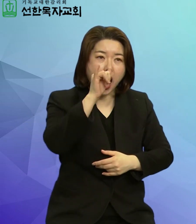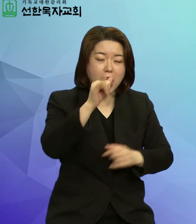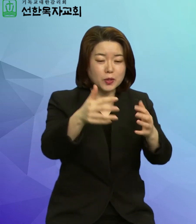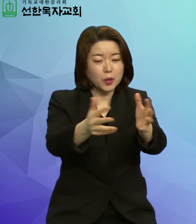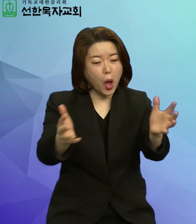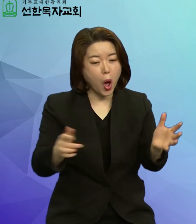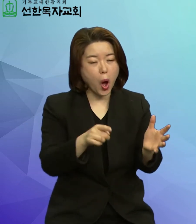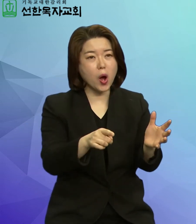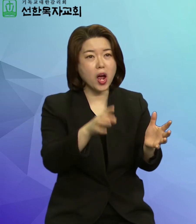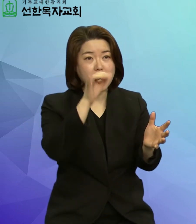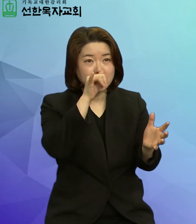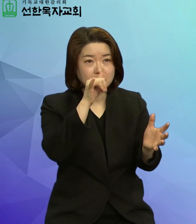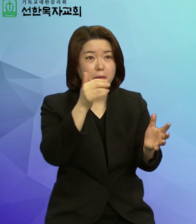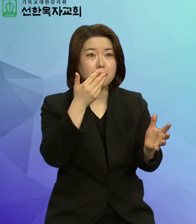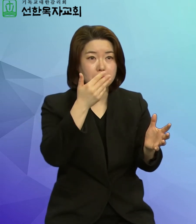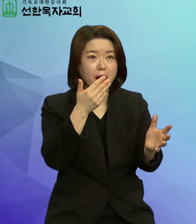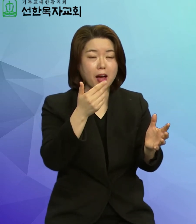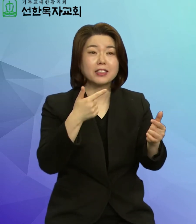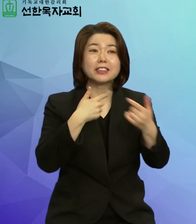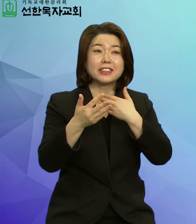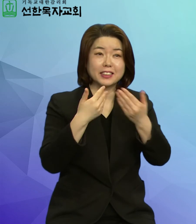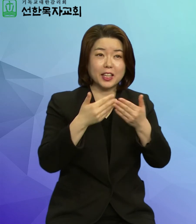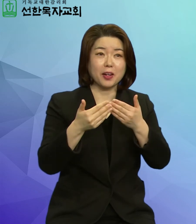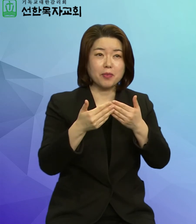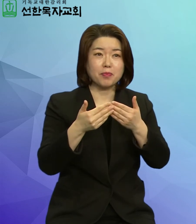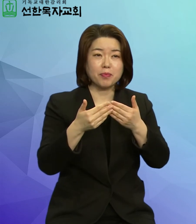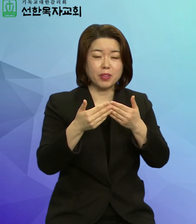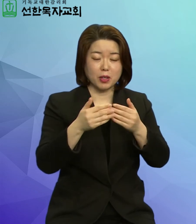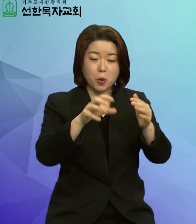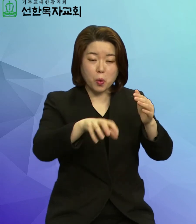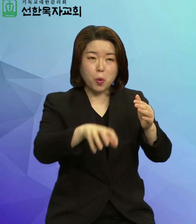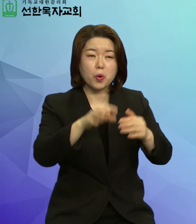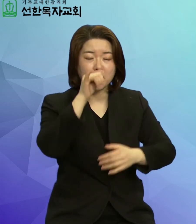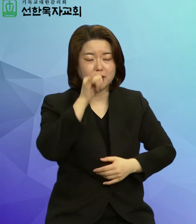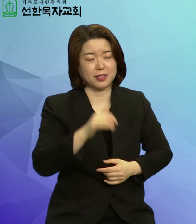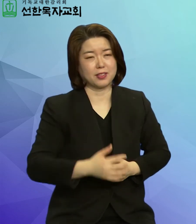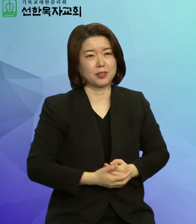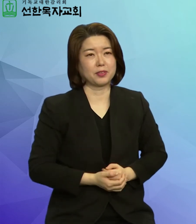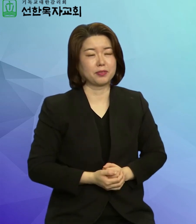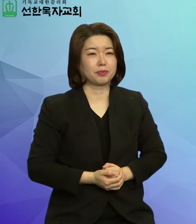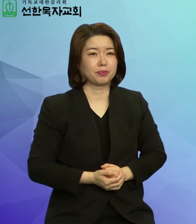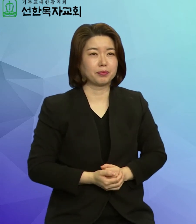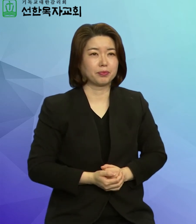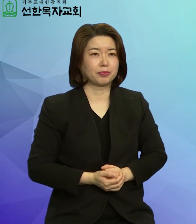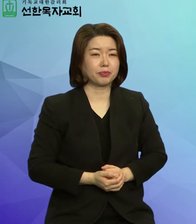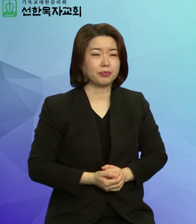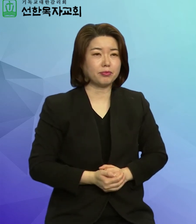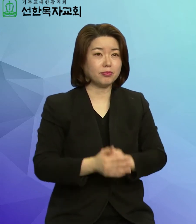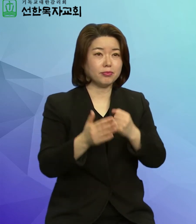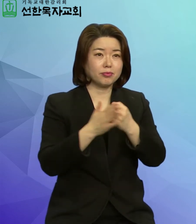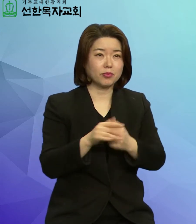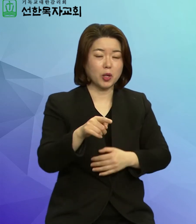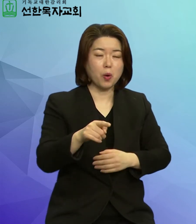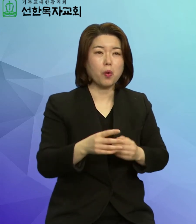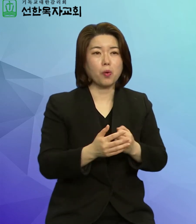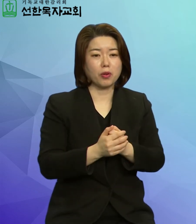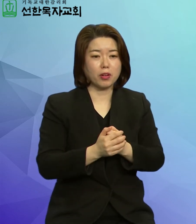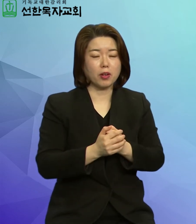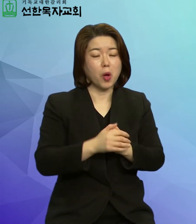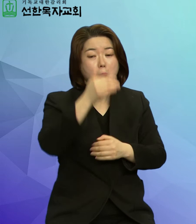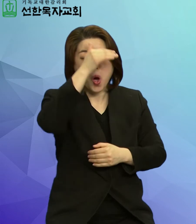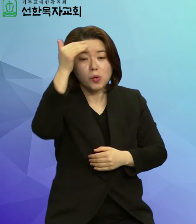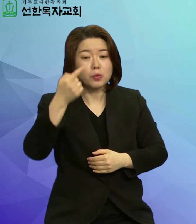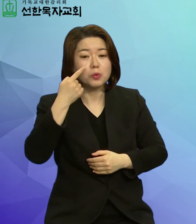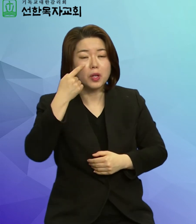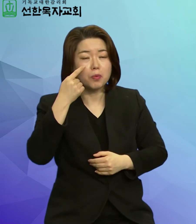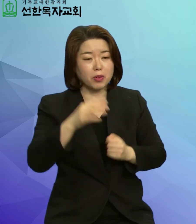안에 새끼 사자와 함께 있을 수 있는 체험 공간이 있더라고요. 그래서 거기